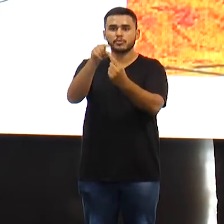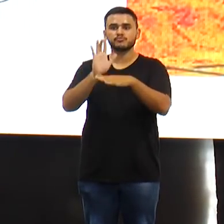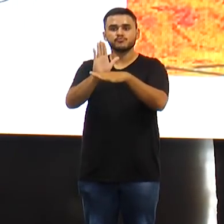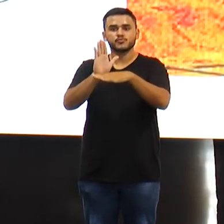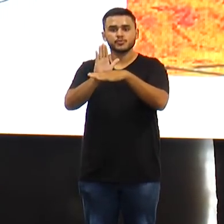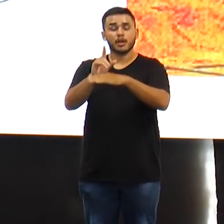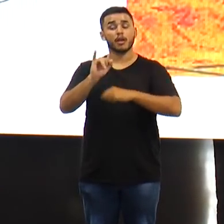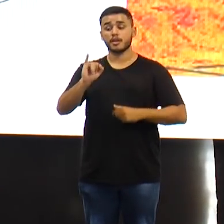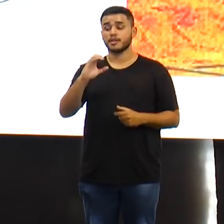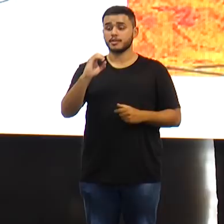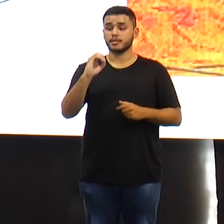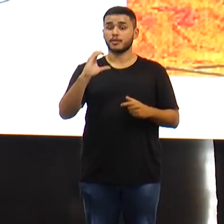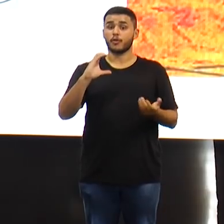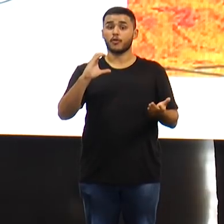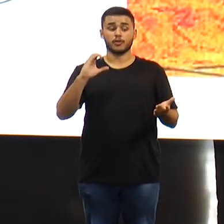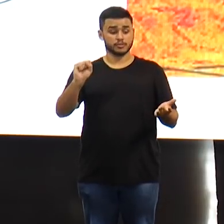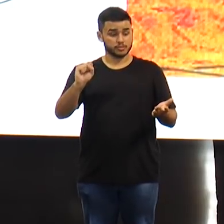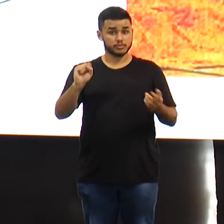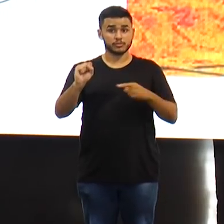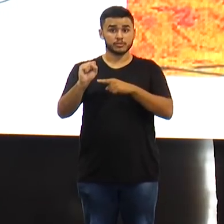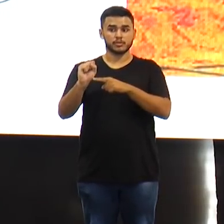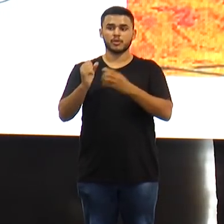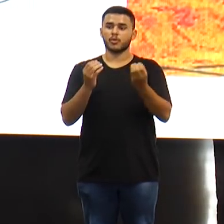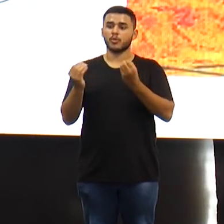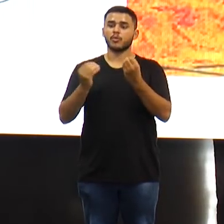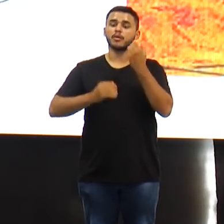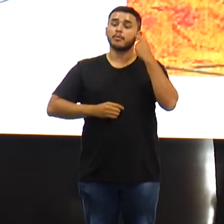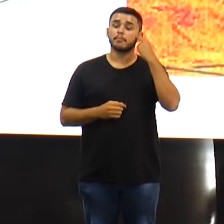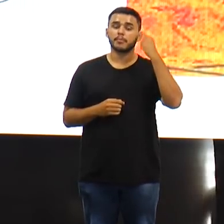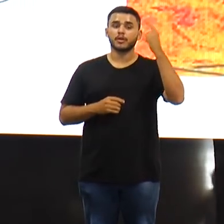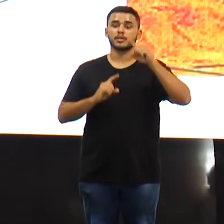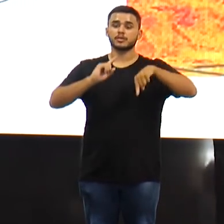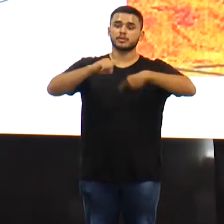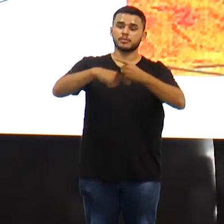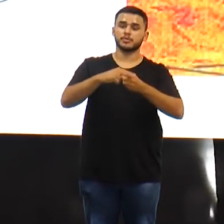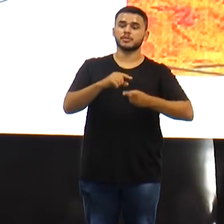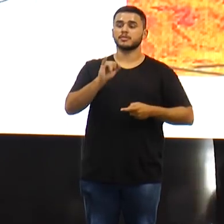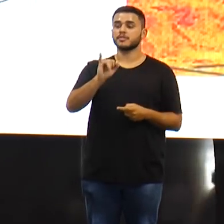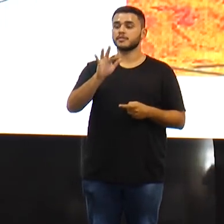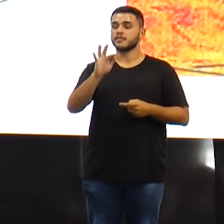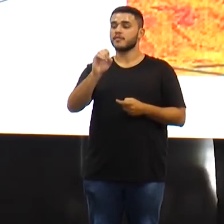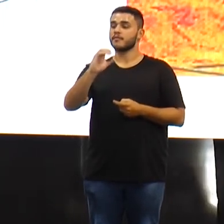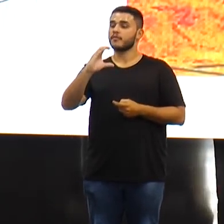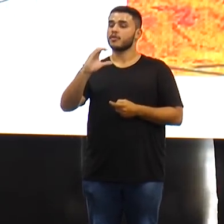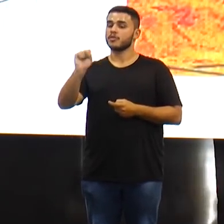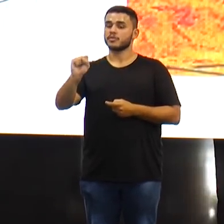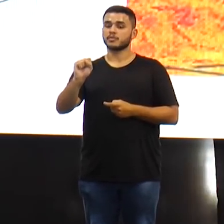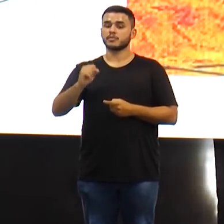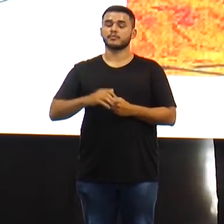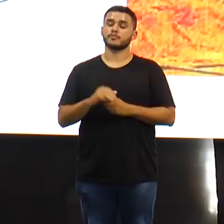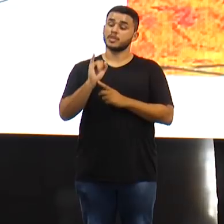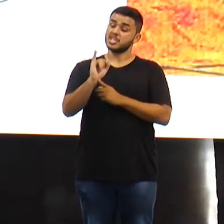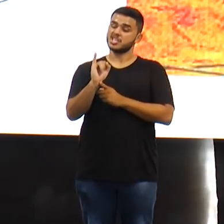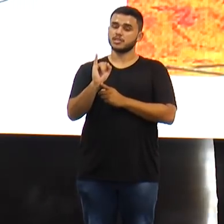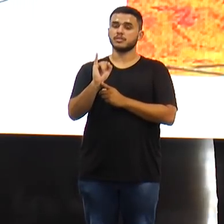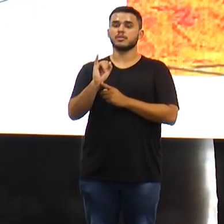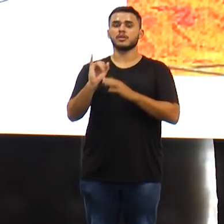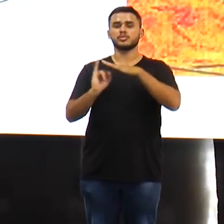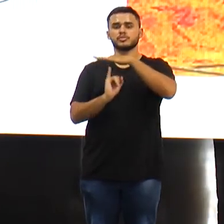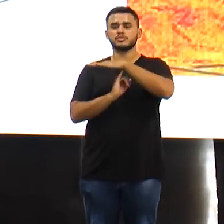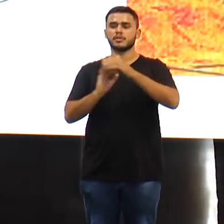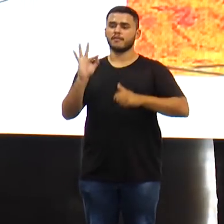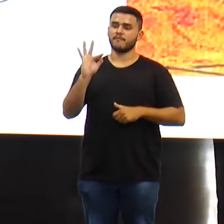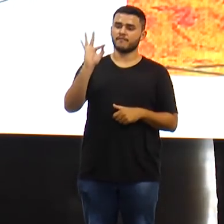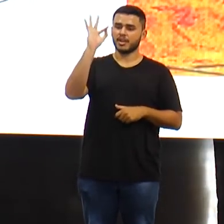ele 10 anos depois de criado, ele será chamado IFOX, Inspetoria Federal de Obras contra a